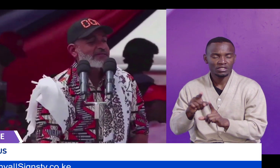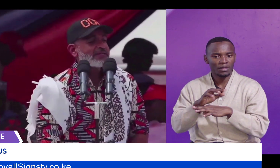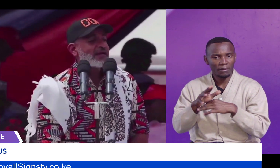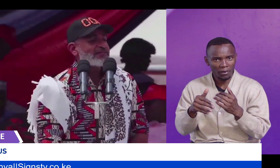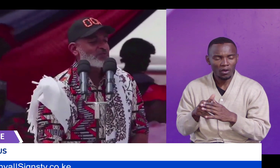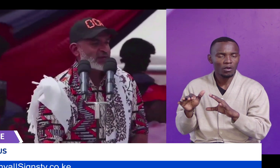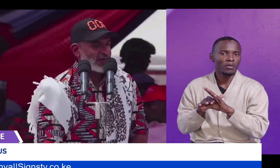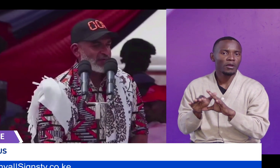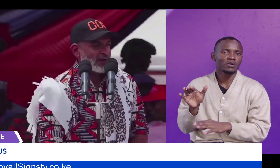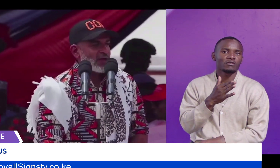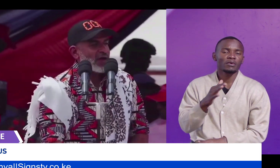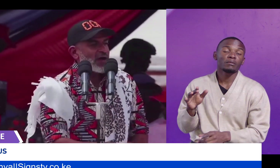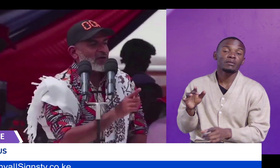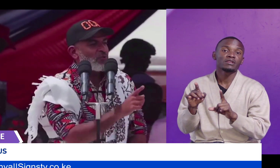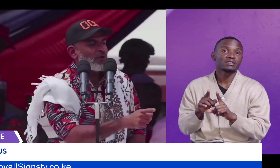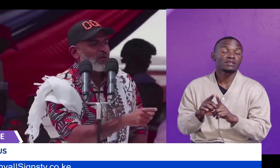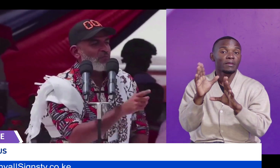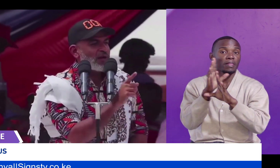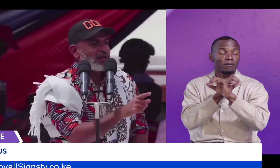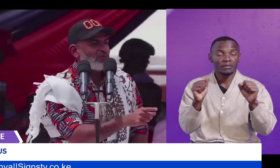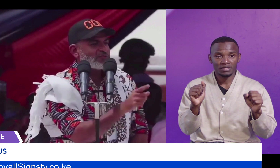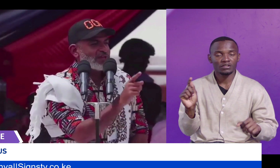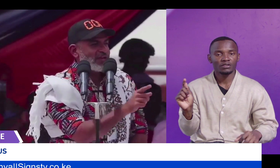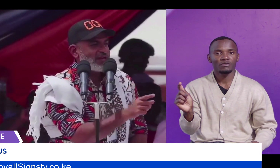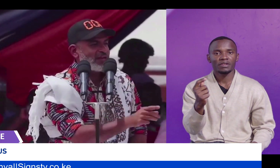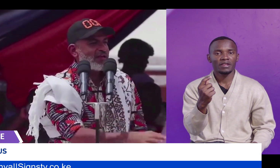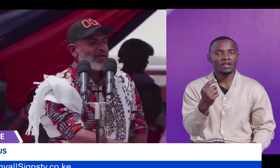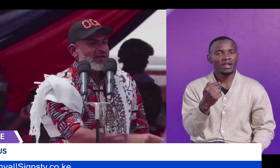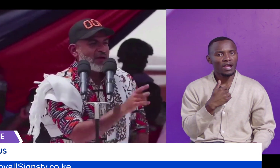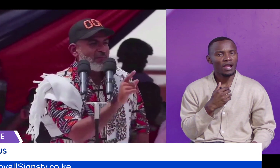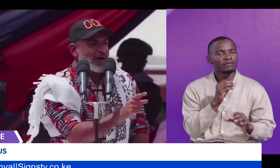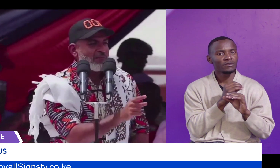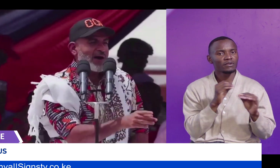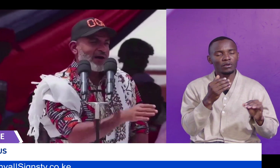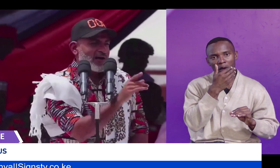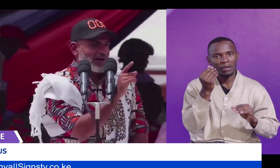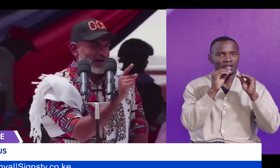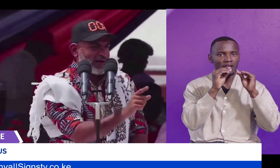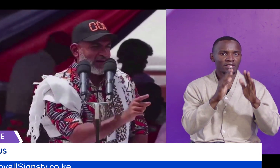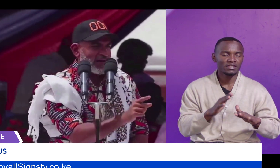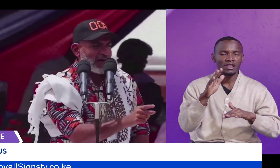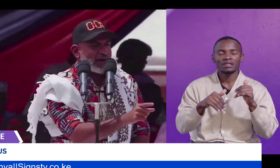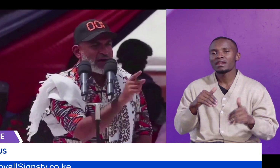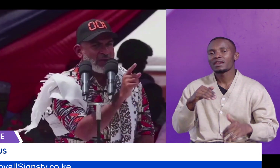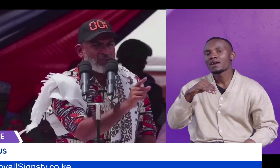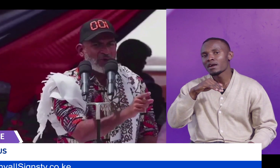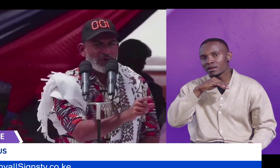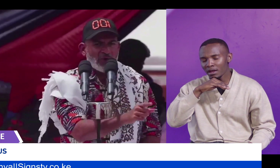hata rais wa Kenya. Hakuna mwalimu zaidi ya baba Raila